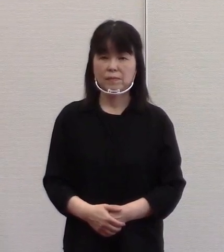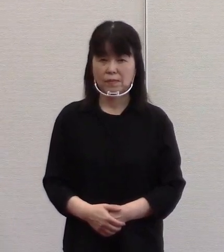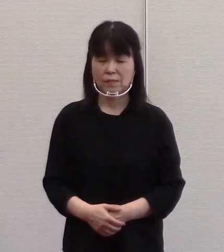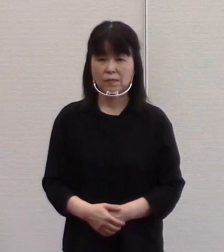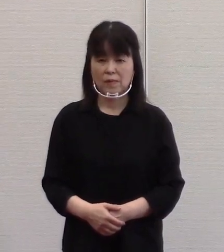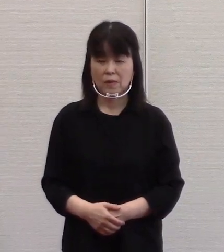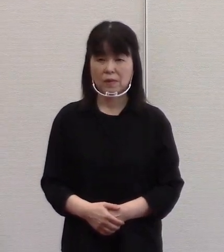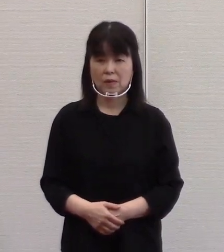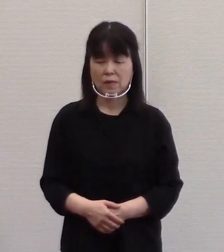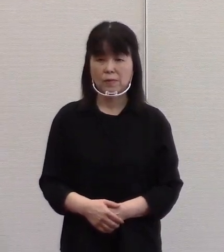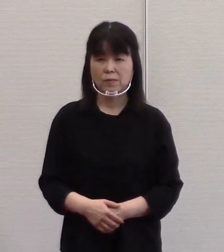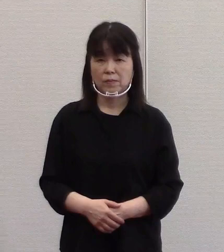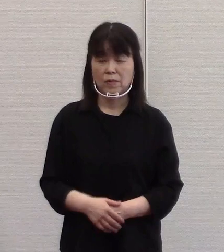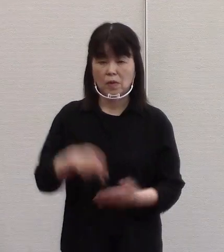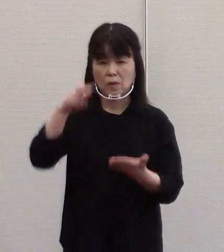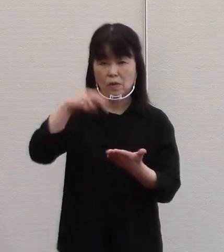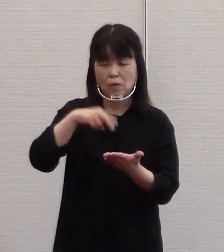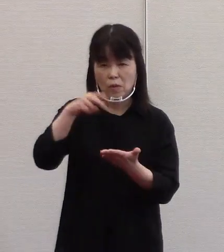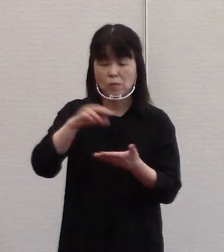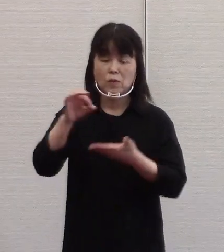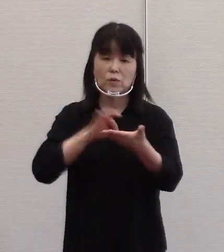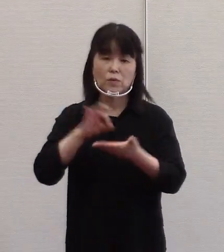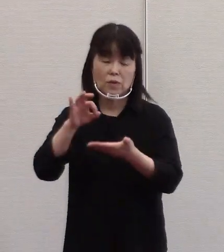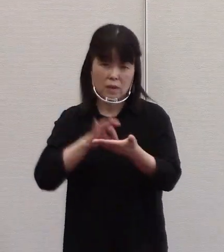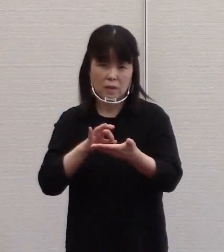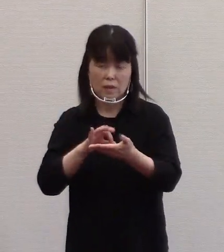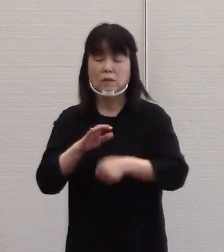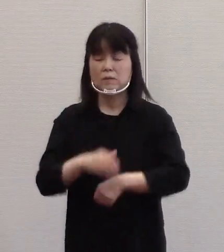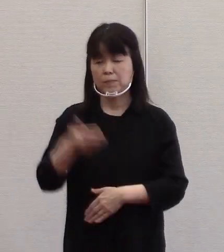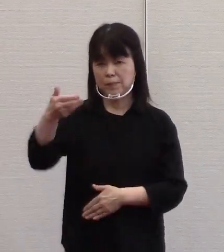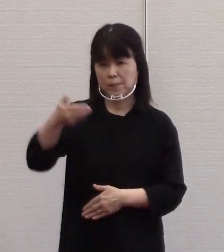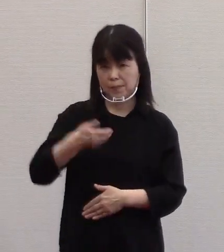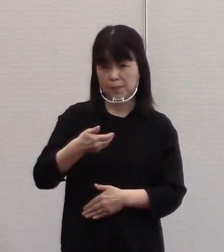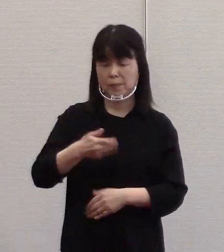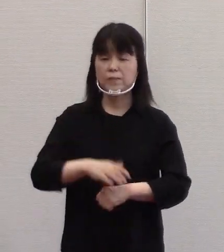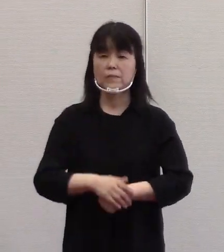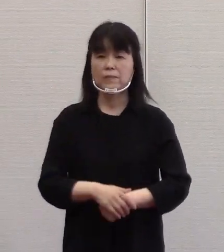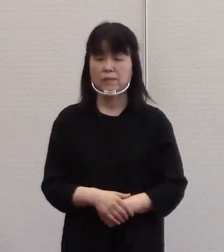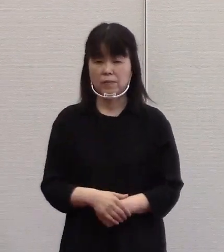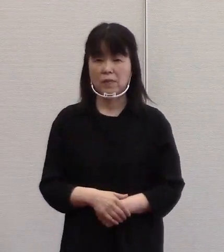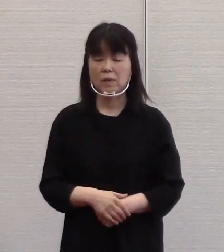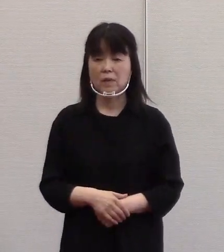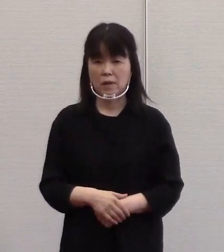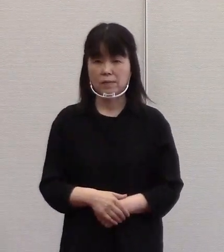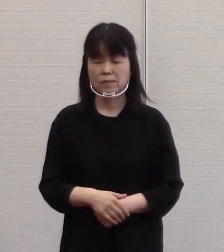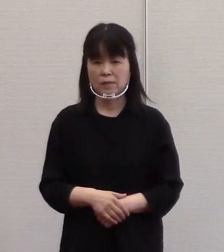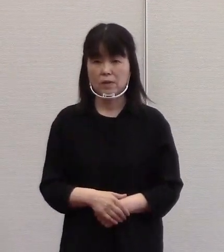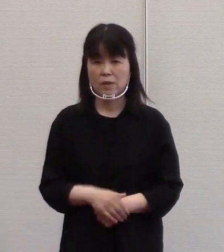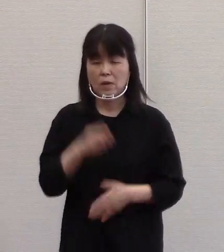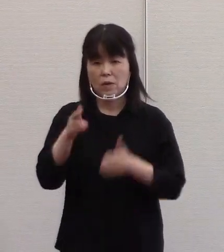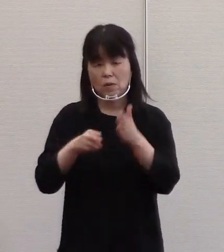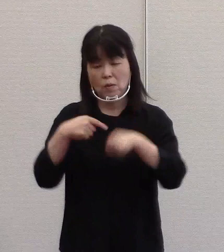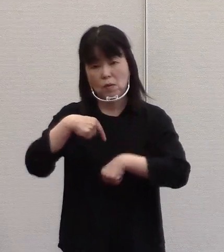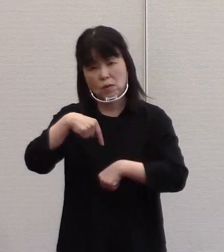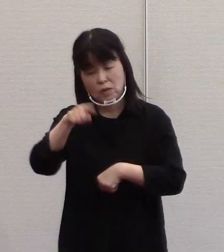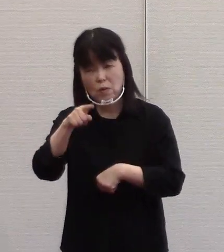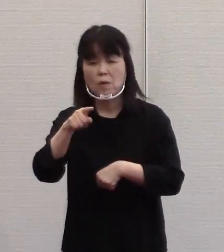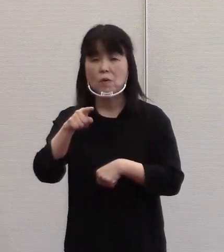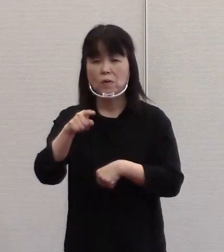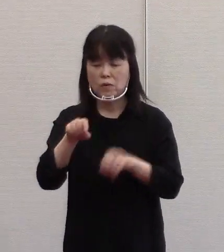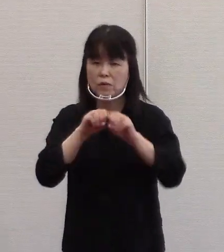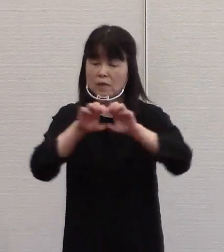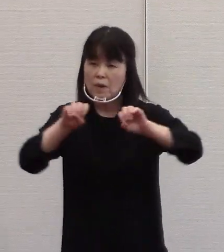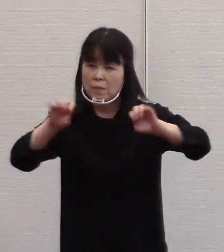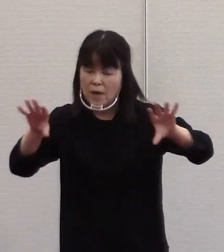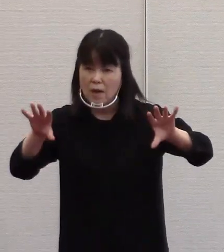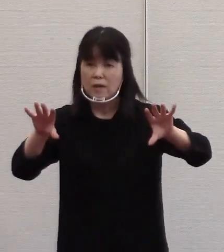読売の佐藤です。今のことに関連してなんですけれども、 GoTo キャンペーンで全国からお客さんを迎え入れる